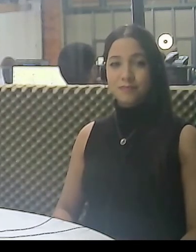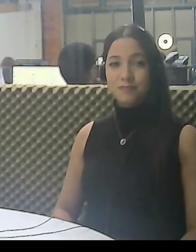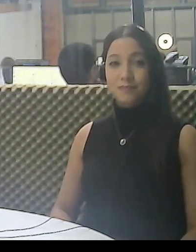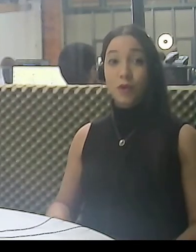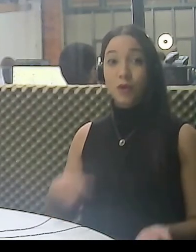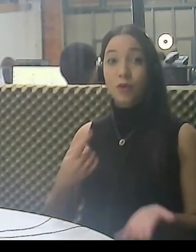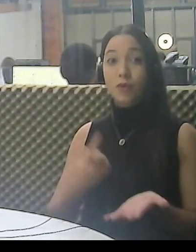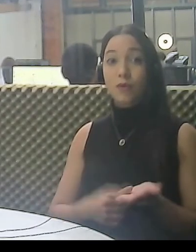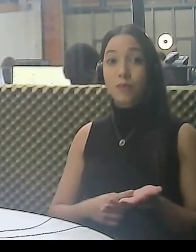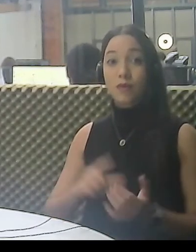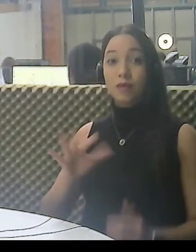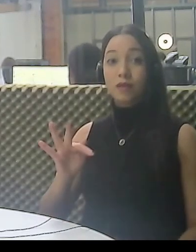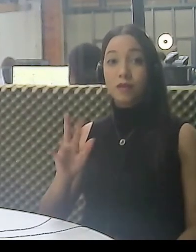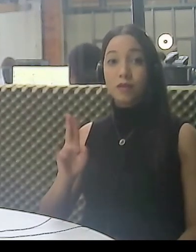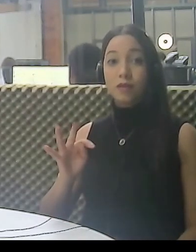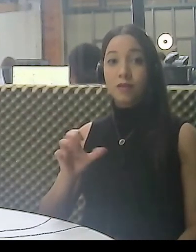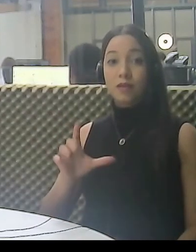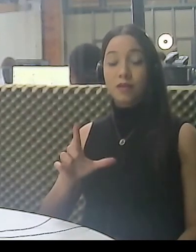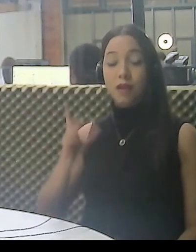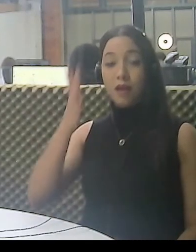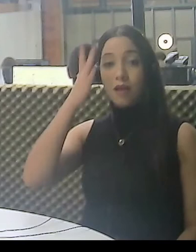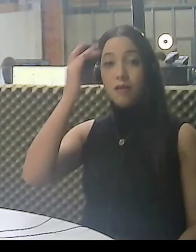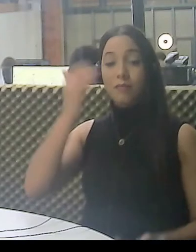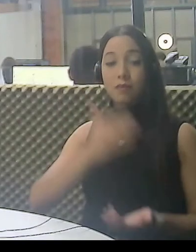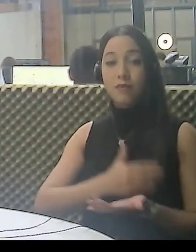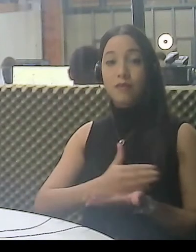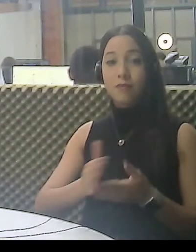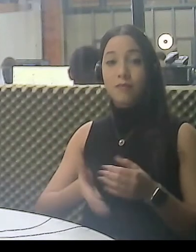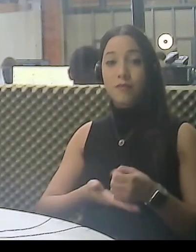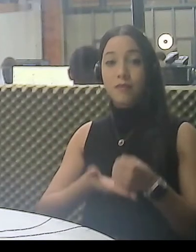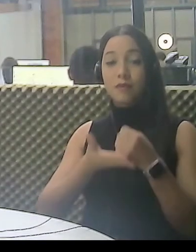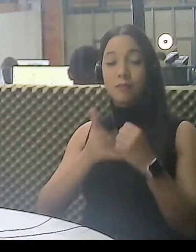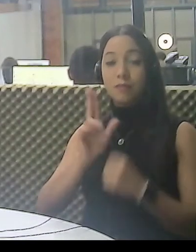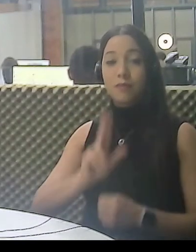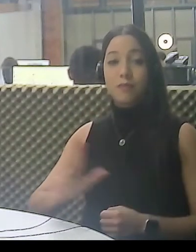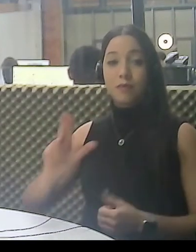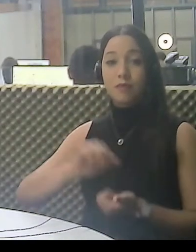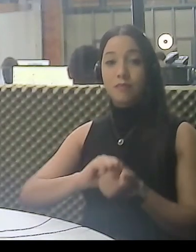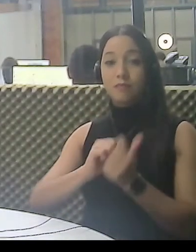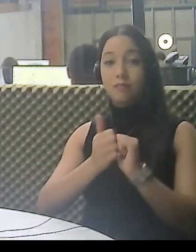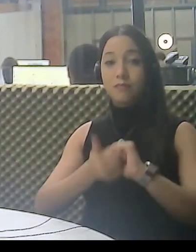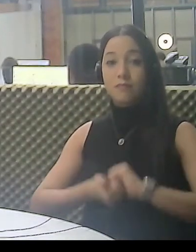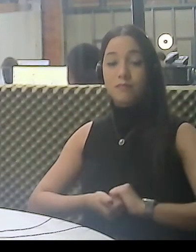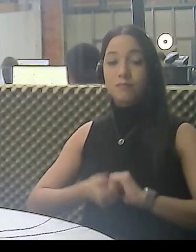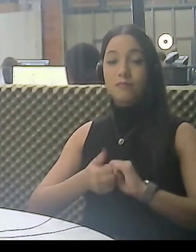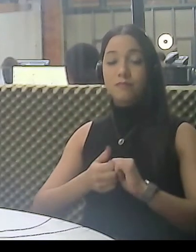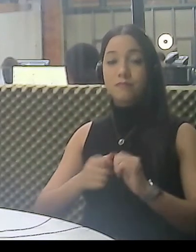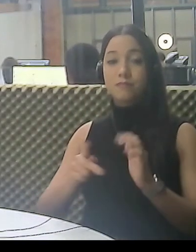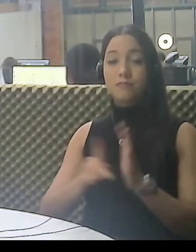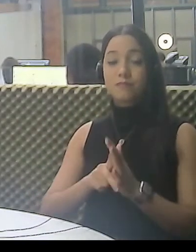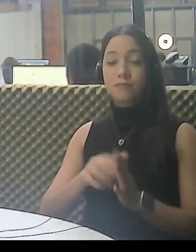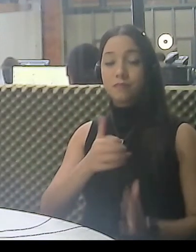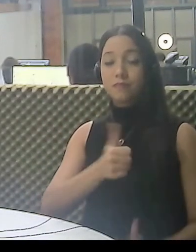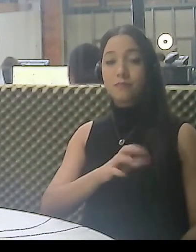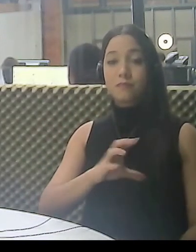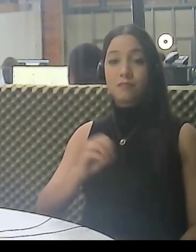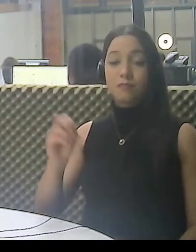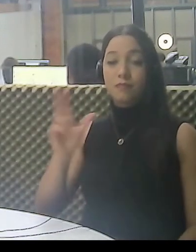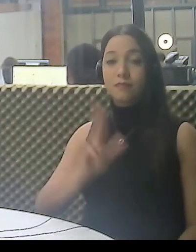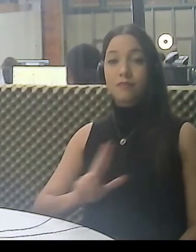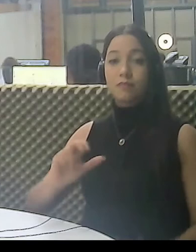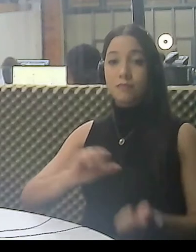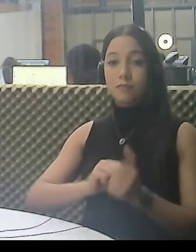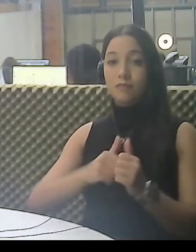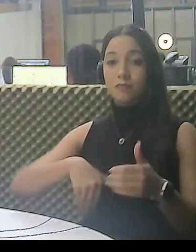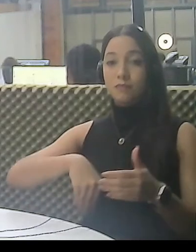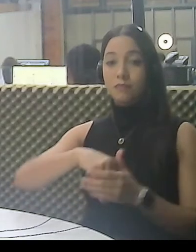Agende-se! A Futel promove a partir de amanhã, com apoio do Uberlândia Esporte Clube, a Copa Futel Centenário Uberlândia Esporte Clube de Futebol